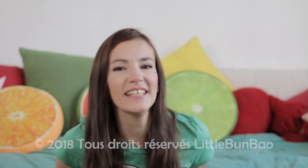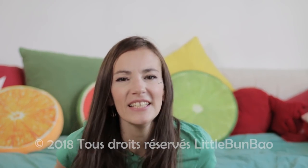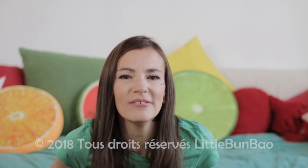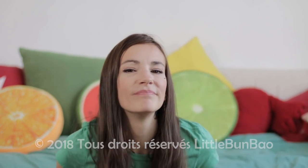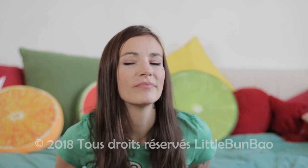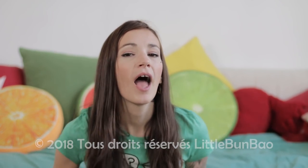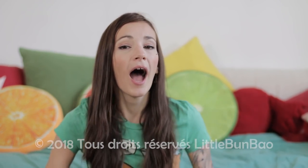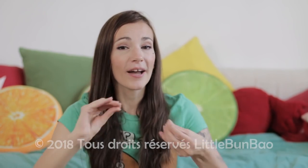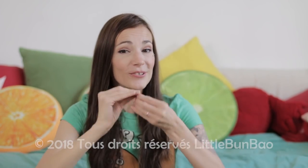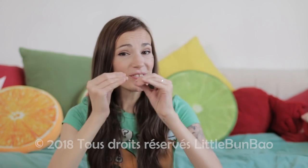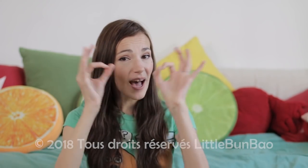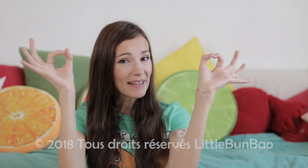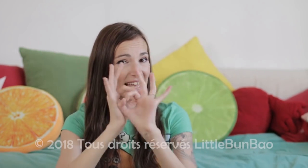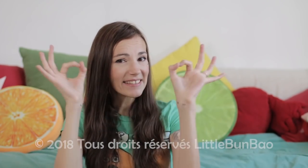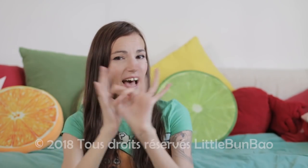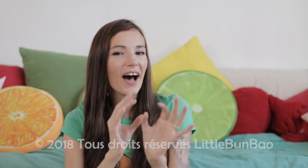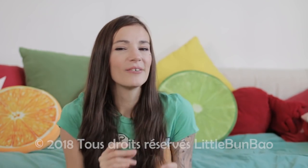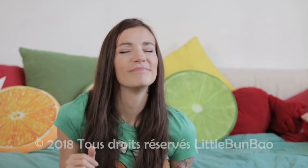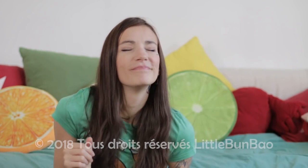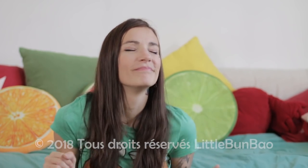Philosophie, Hakuna Matata.